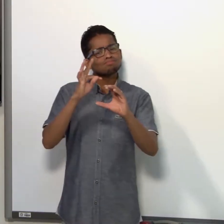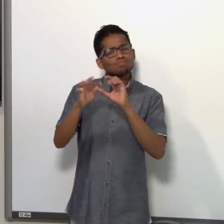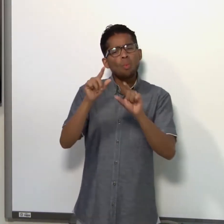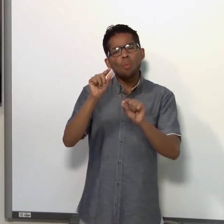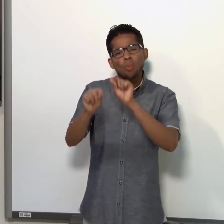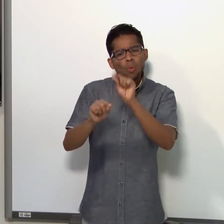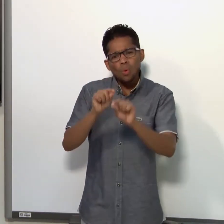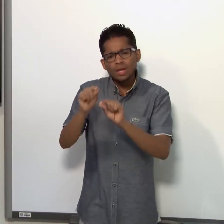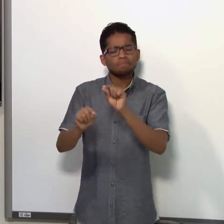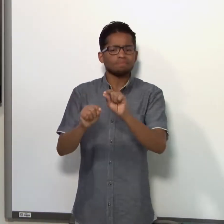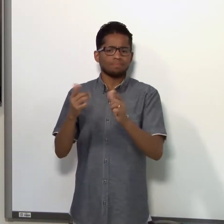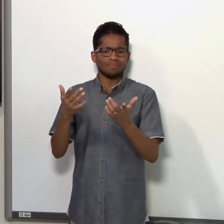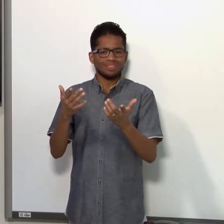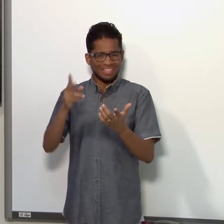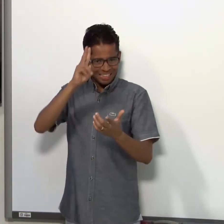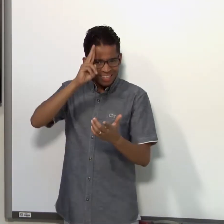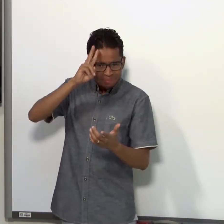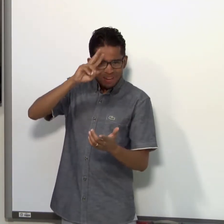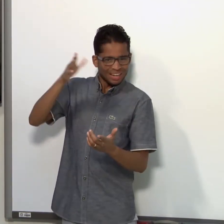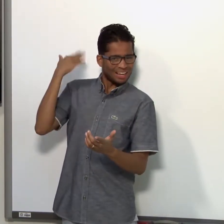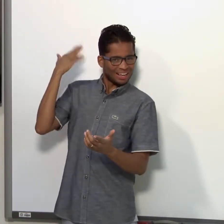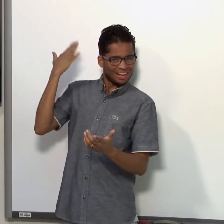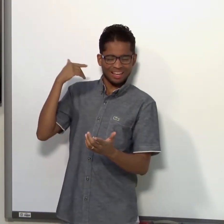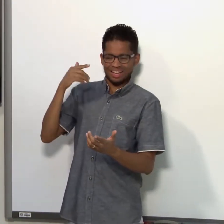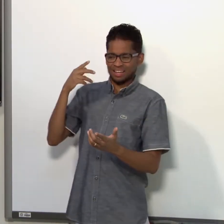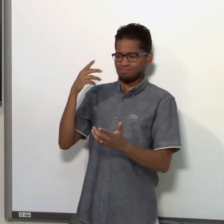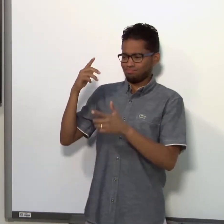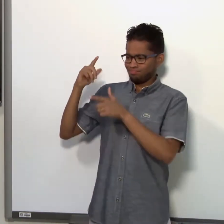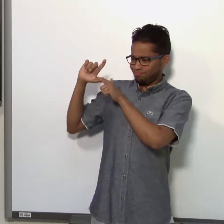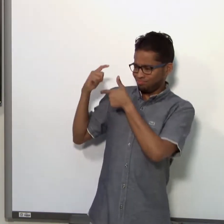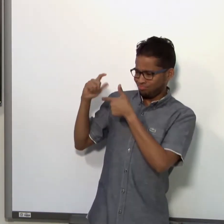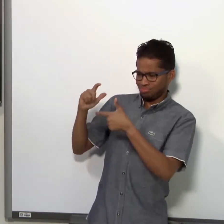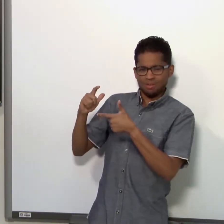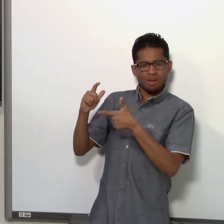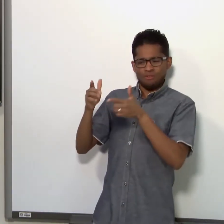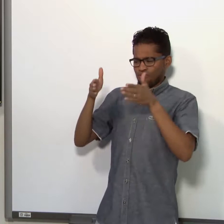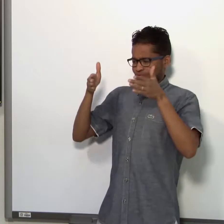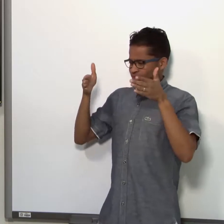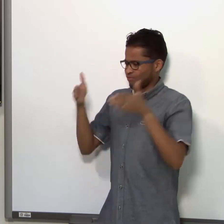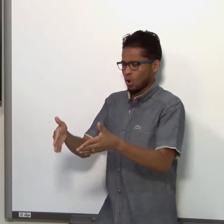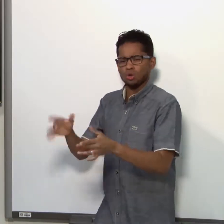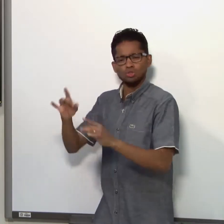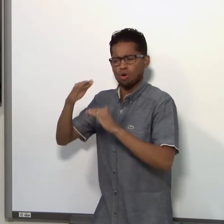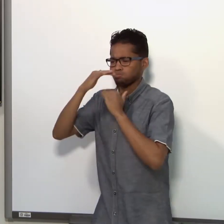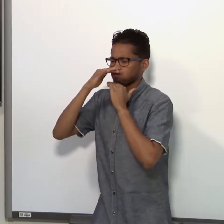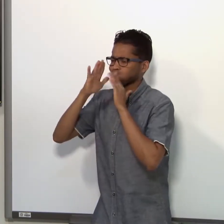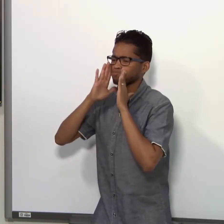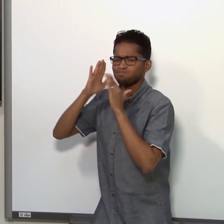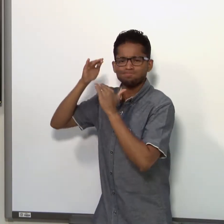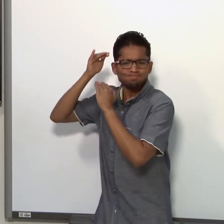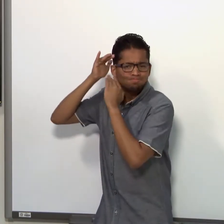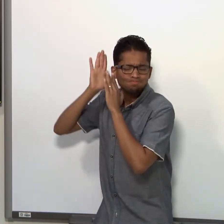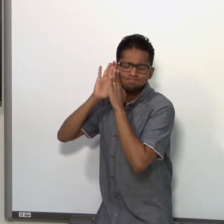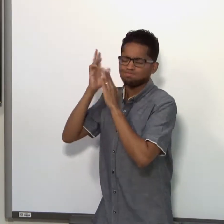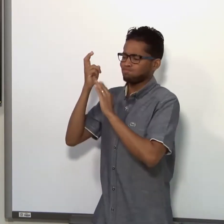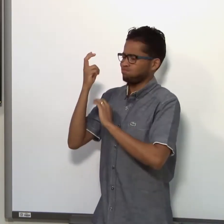Na comunicação total, lembra que nós falamos, na teoria tradicional, do